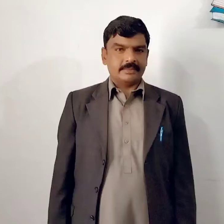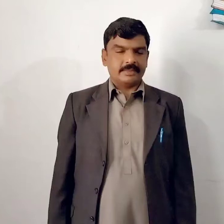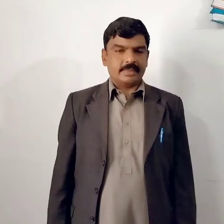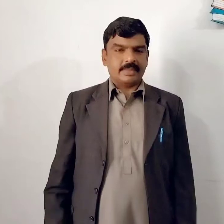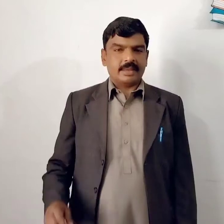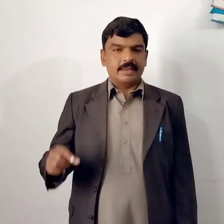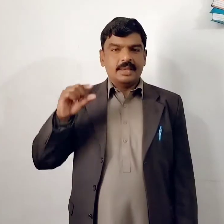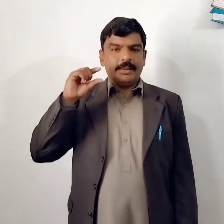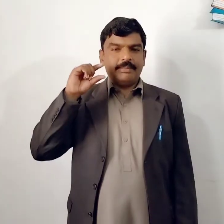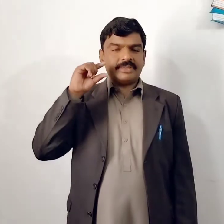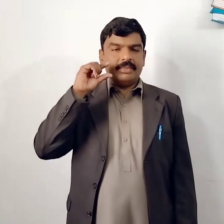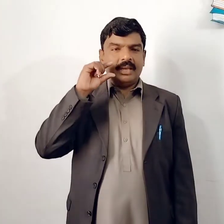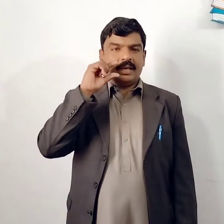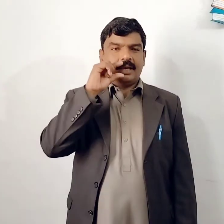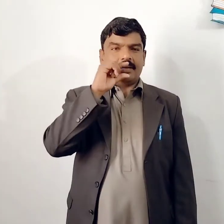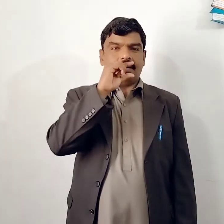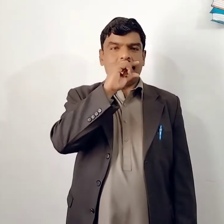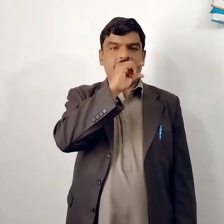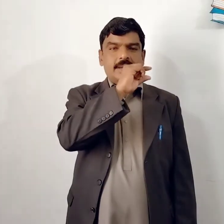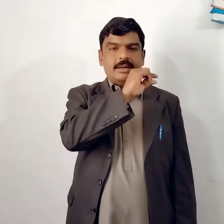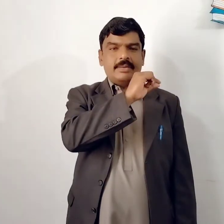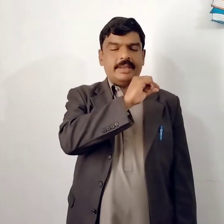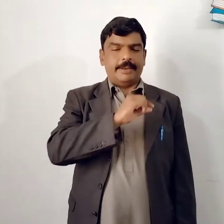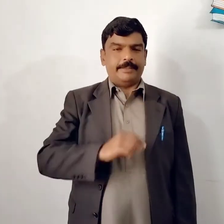بسم اللہ الرحمن الرحیم